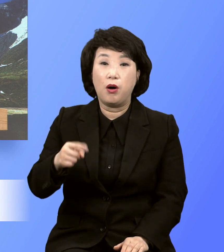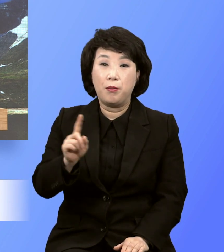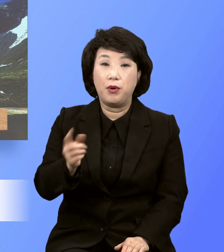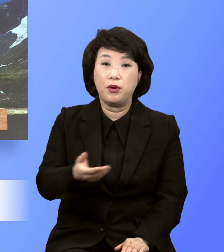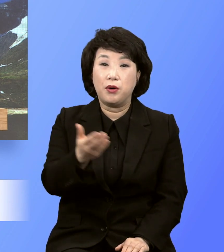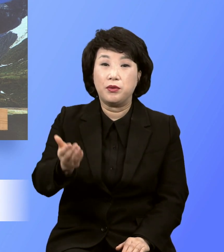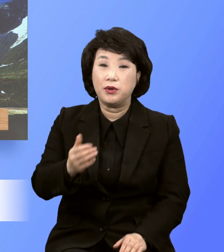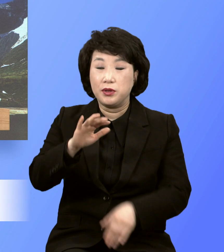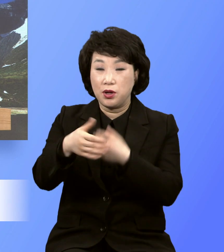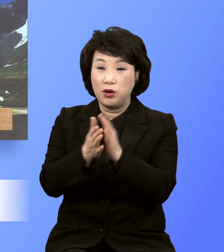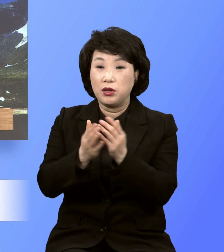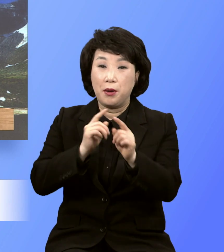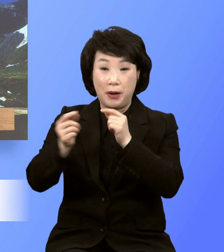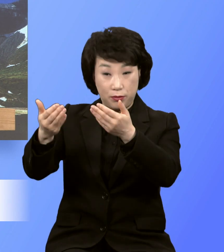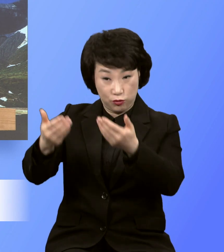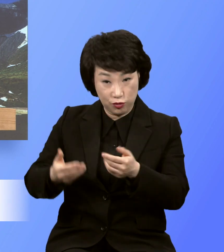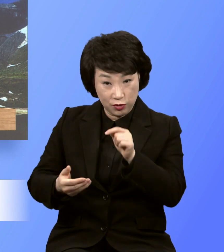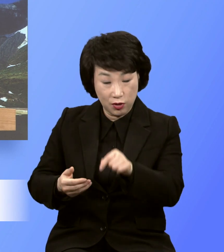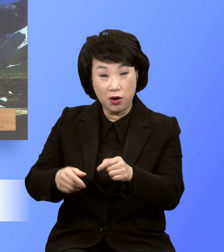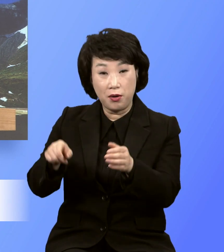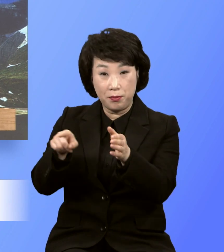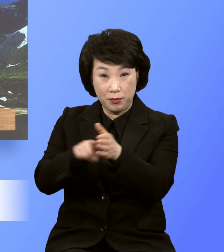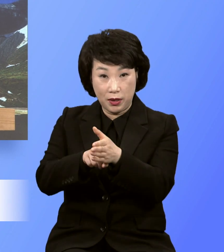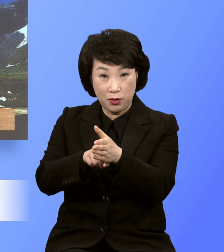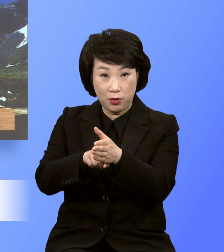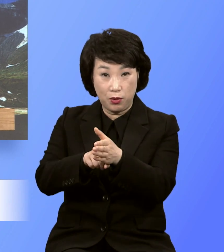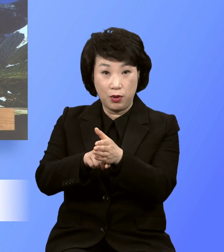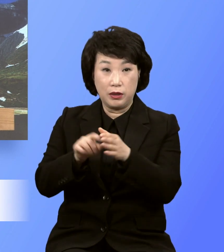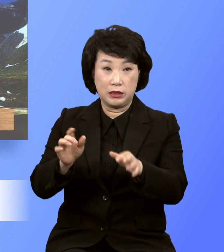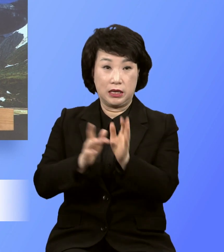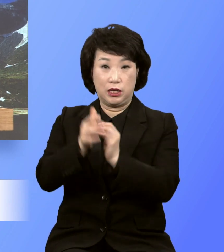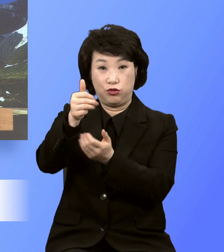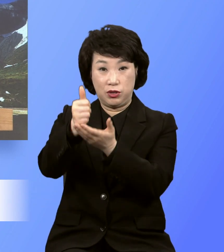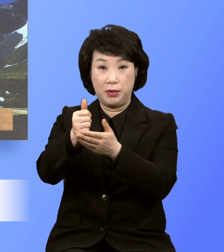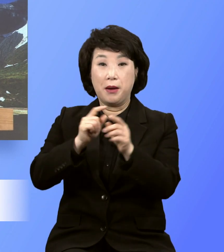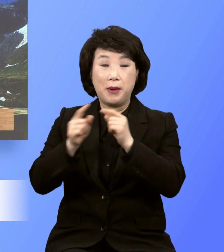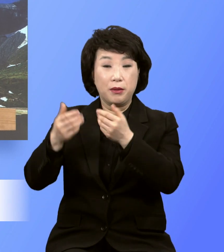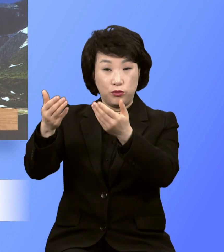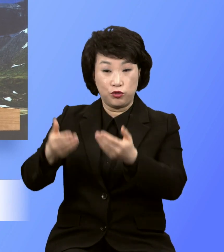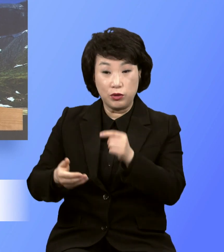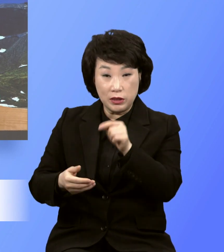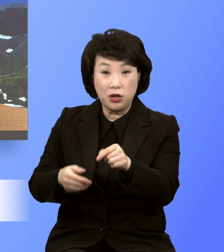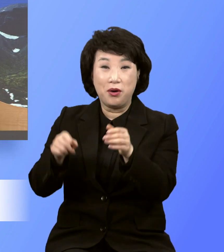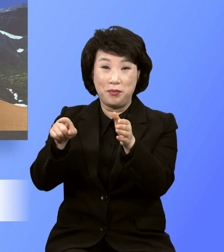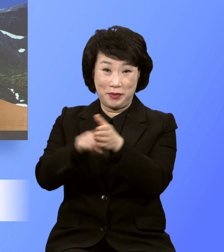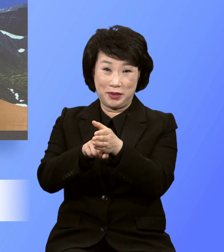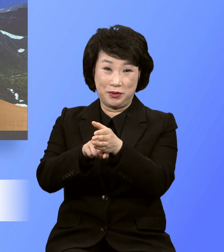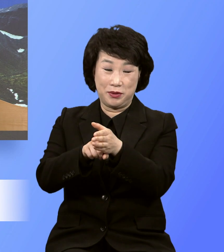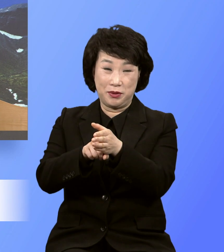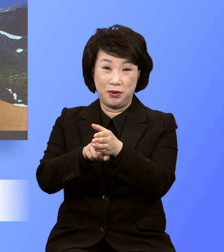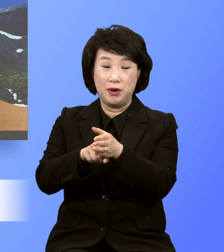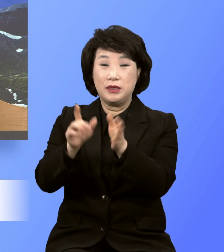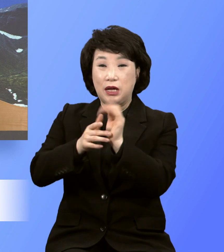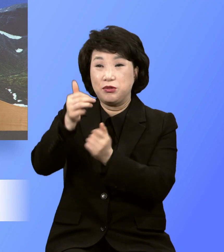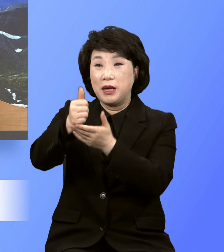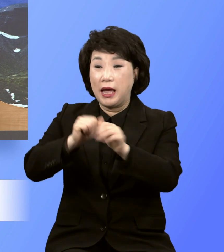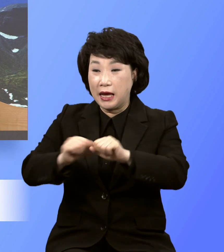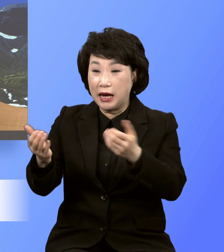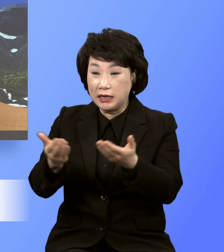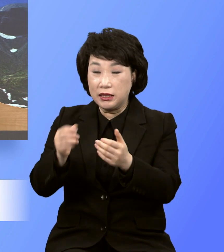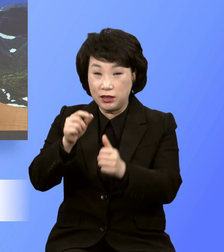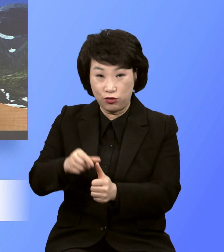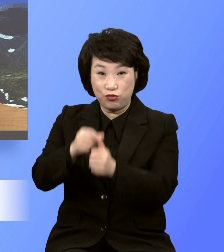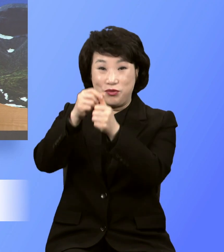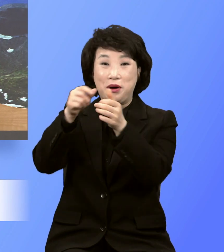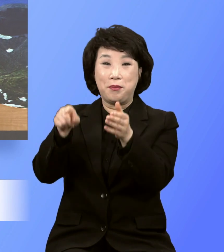성경이 말씀하신 것을 믿고 예수께서 말씀하신 것을 믿고 그가 행하신